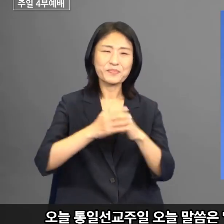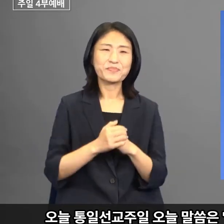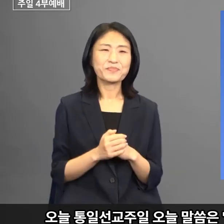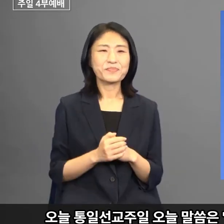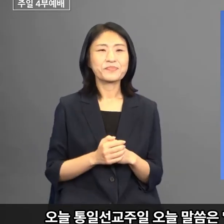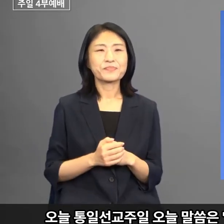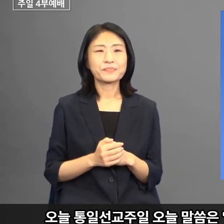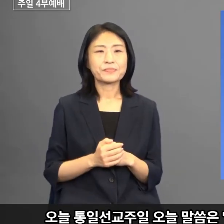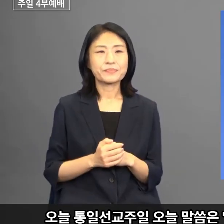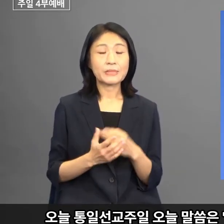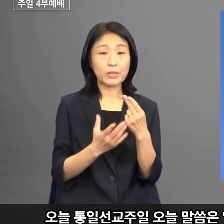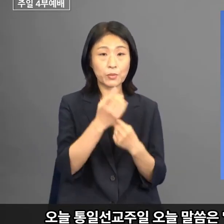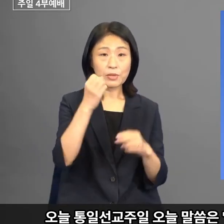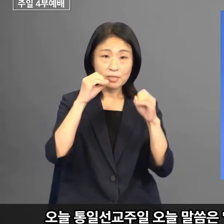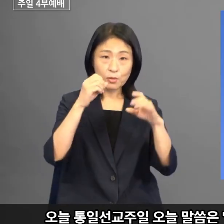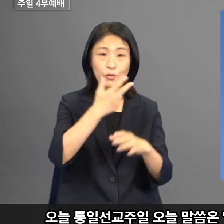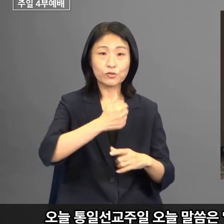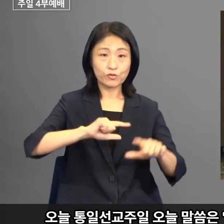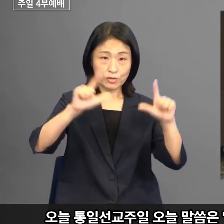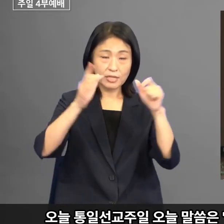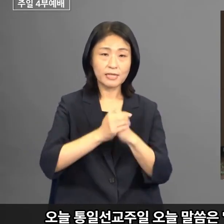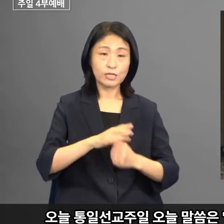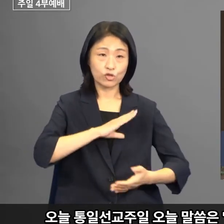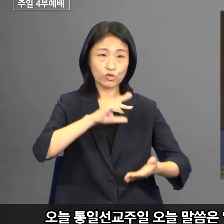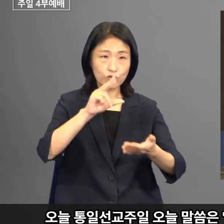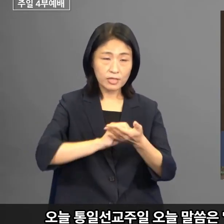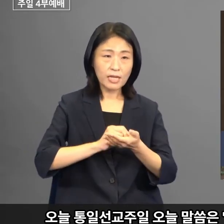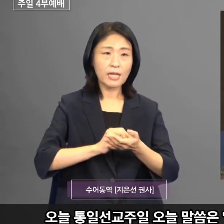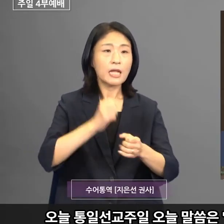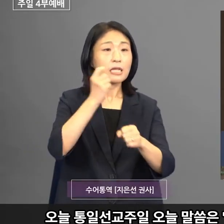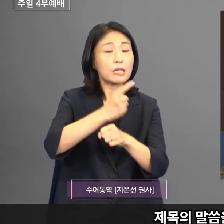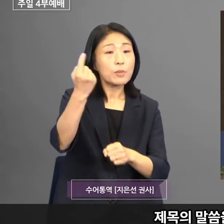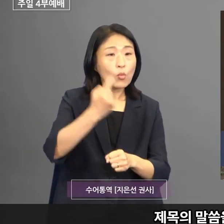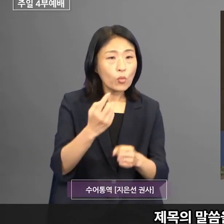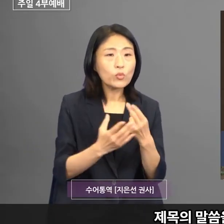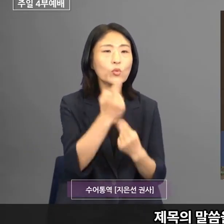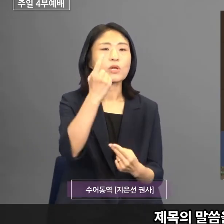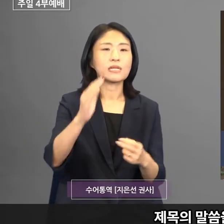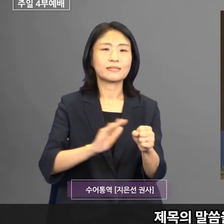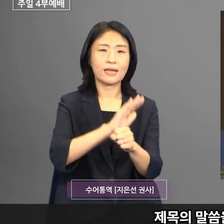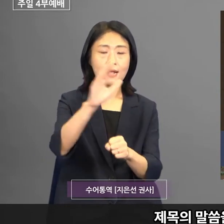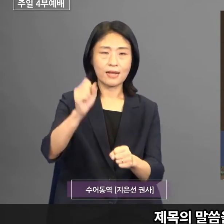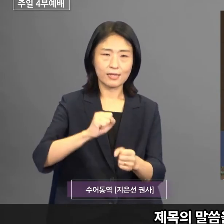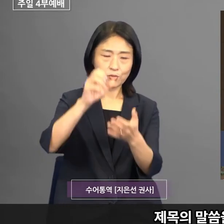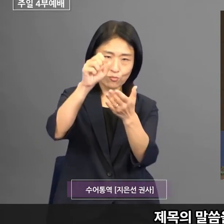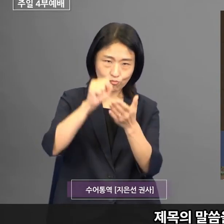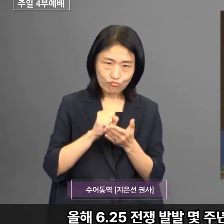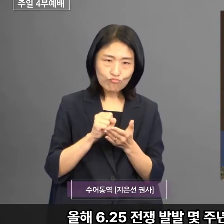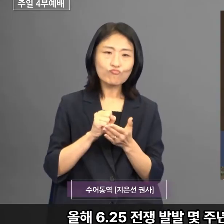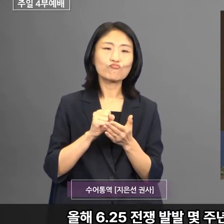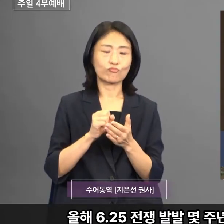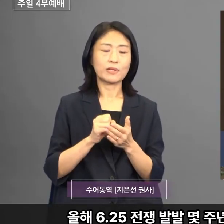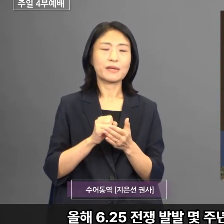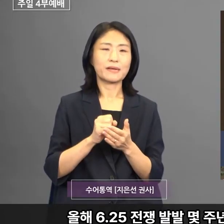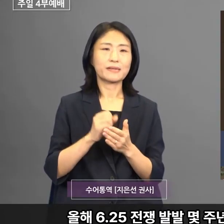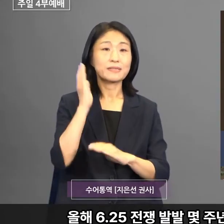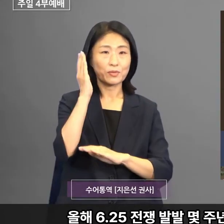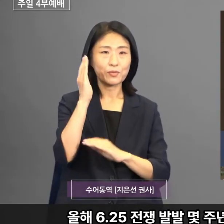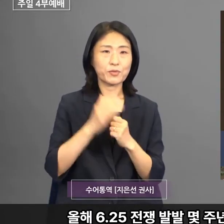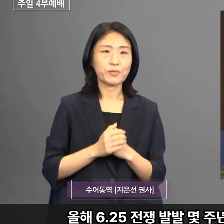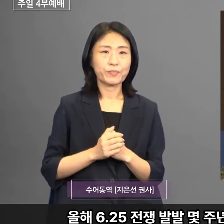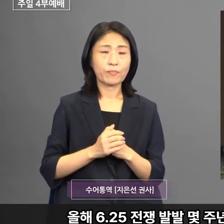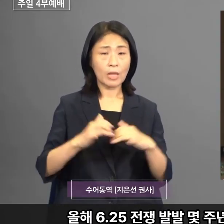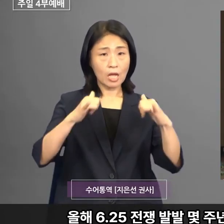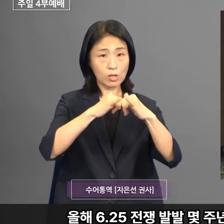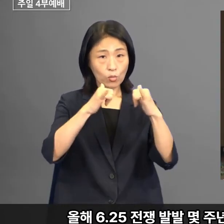오늘 통일선교 주일, 오늘 말씀은 이미 온 통일, 사랑으로 품으라 라는 제목의 말씀을 나누겠습니다. 올해 6.25 전쟁